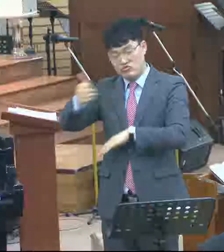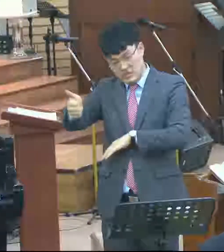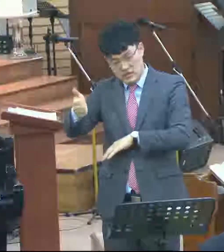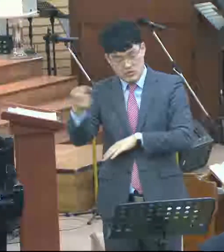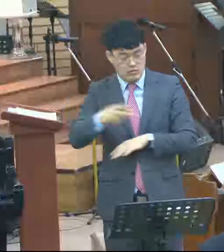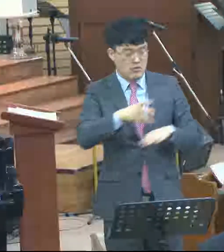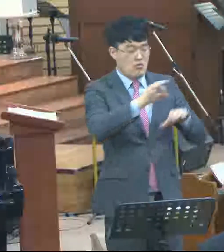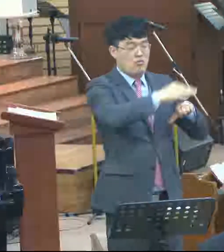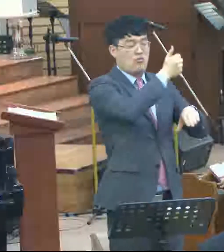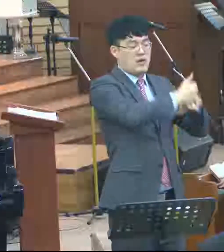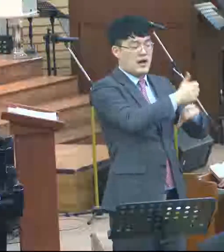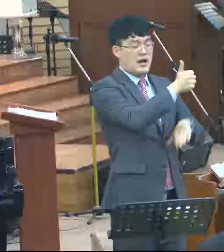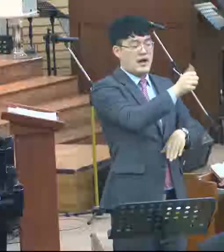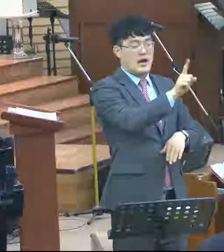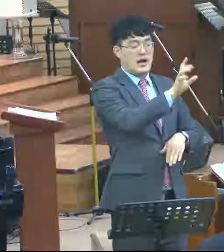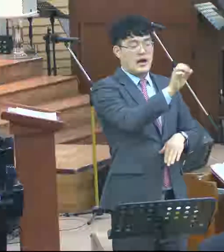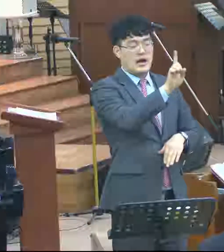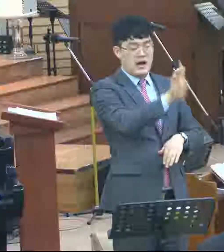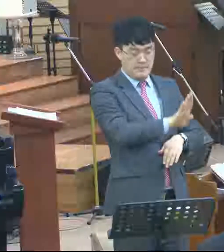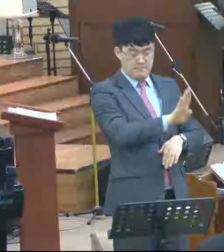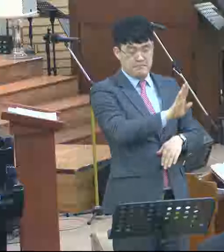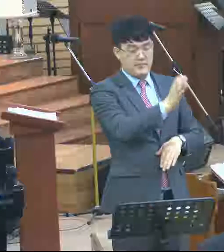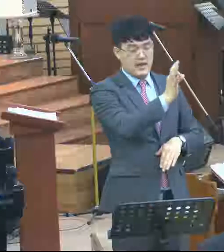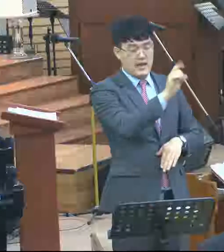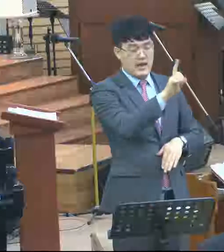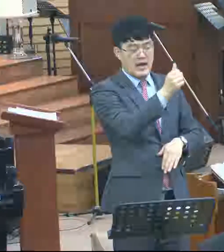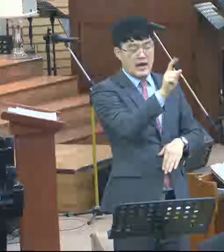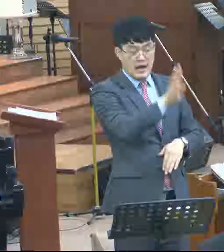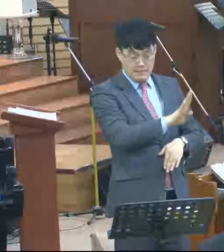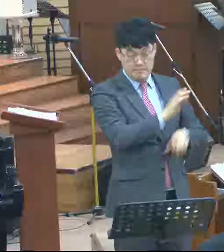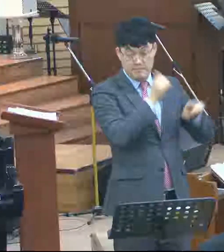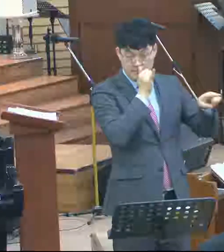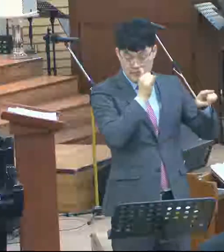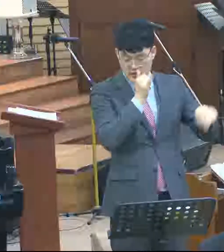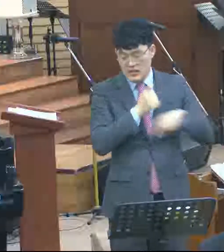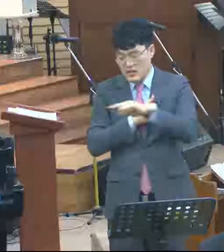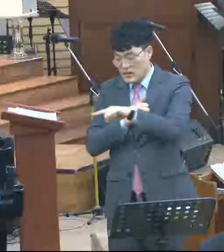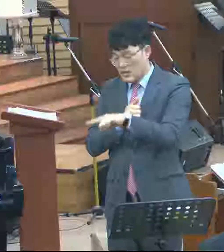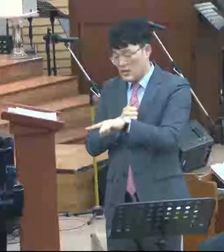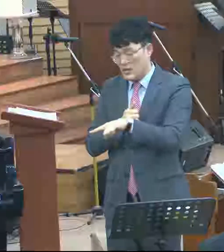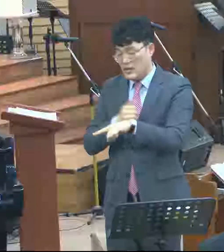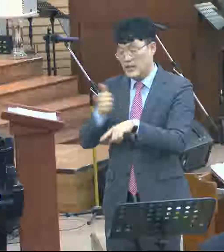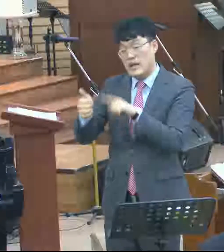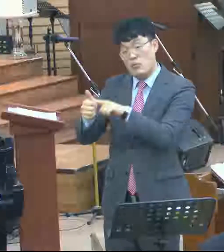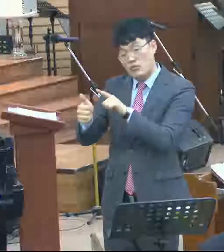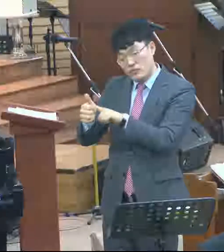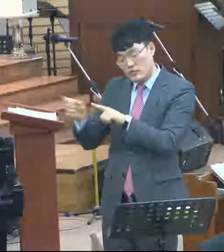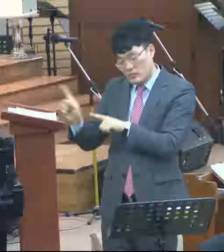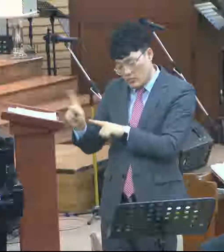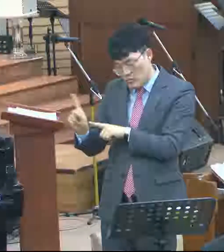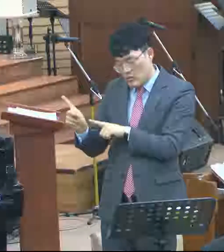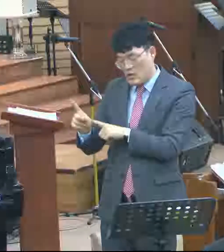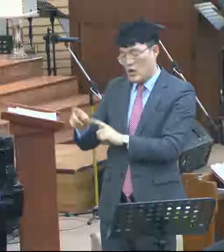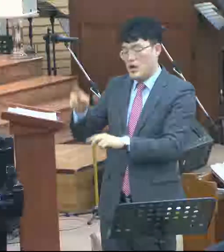나봇은 법대로 사는 사람이고 아합은 원대로 사는 사람이에요. 누가 하나님